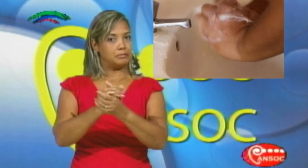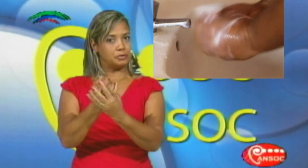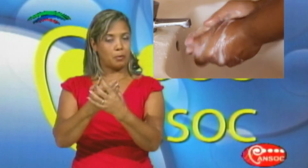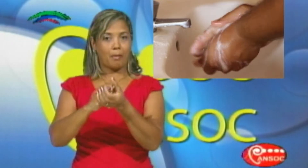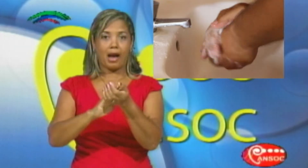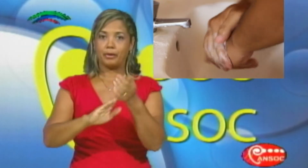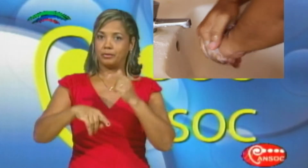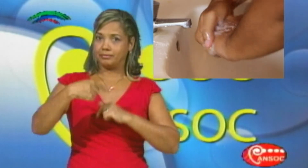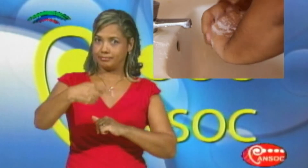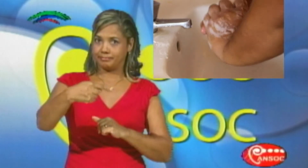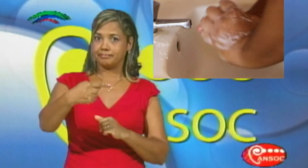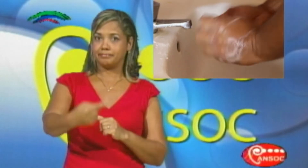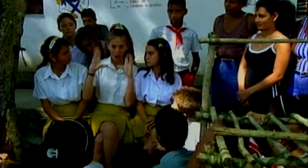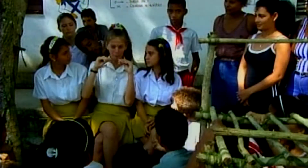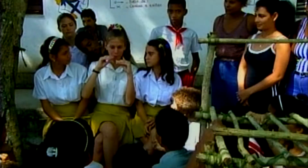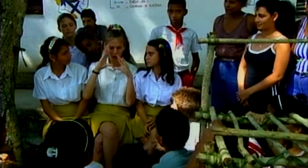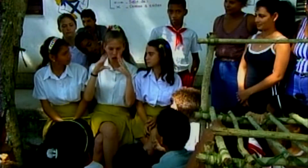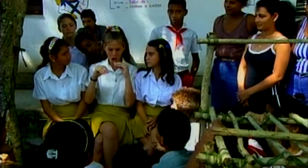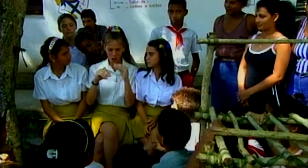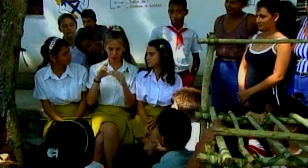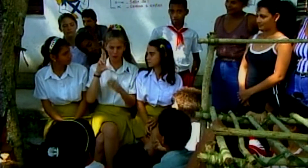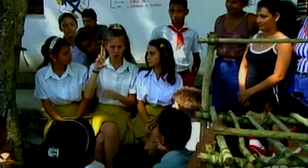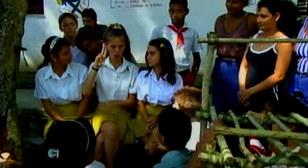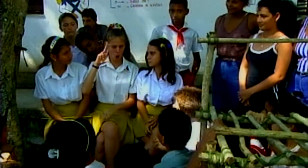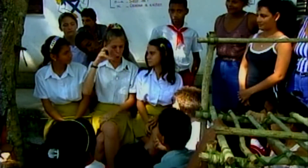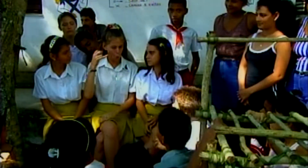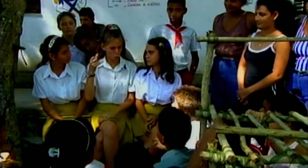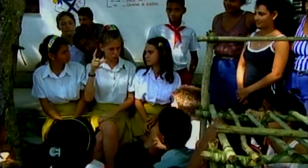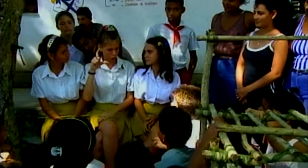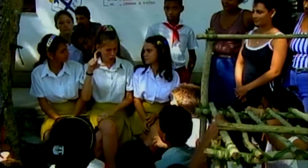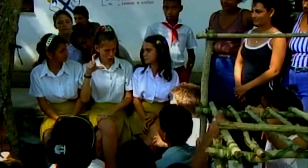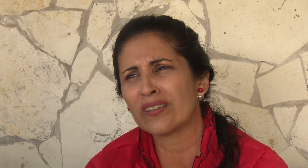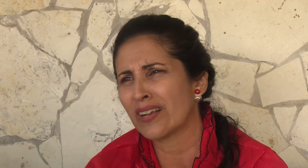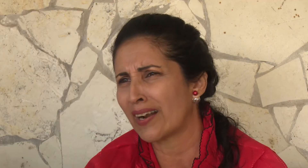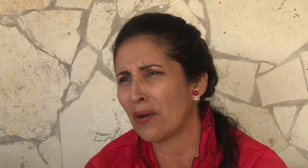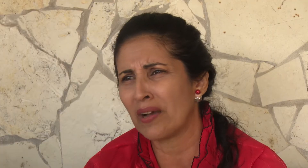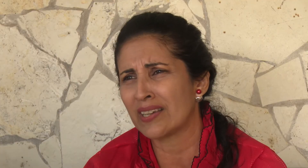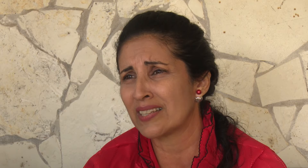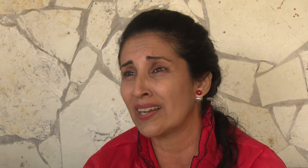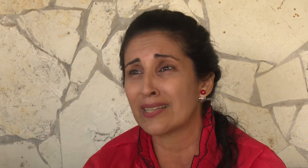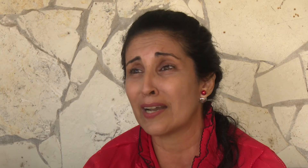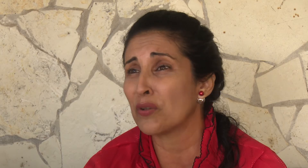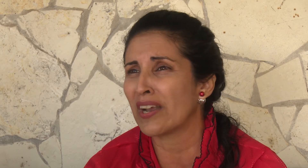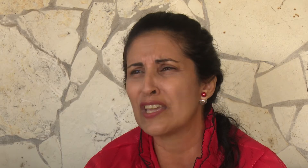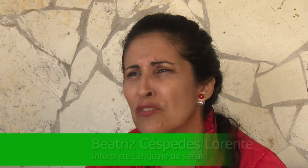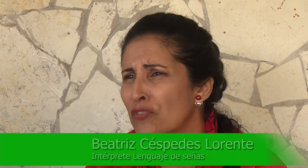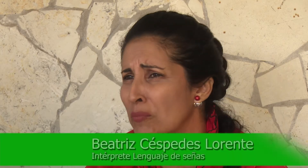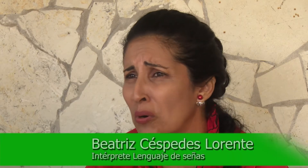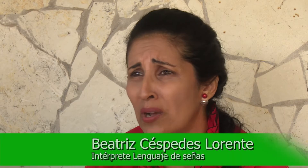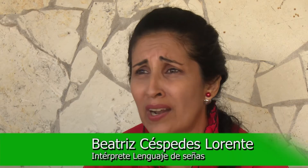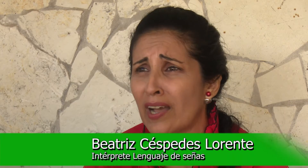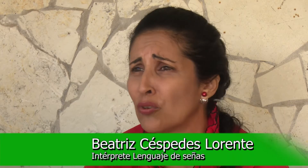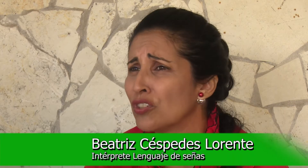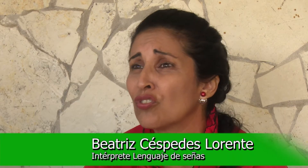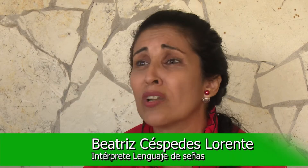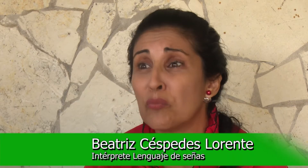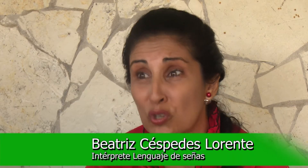sordas e hipoacúsicas con el resto de la sociedad. Antes lo que se ganaba, quizás el salario era ínfimo, las condiciones muy